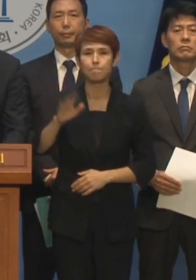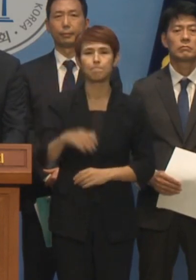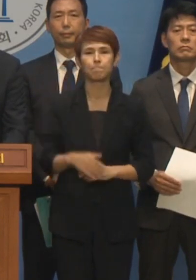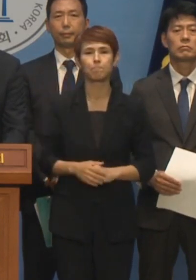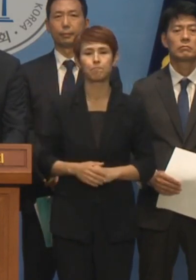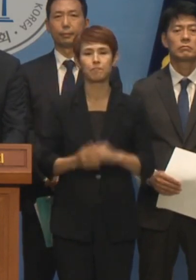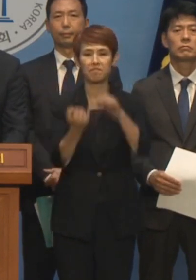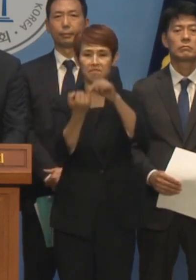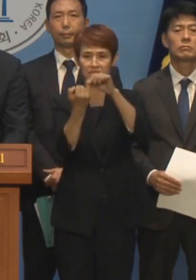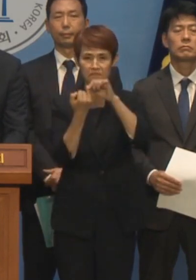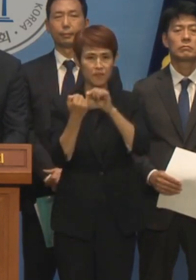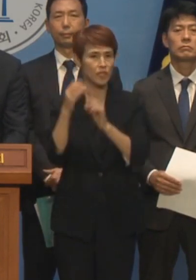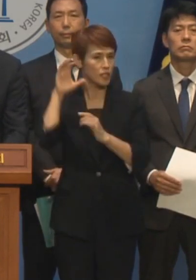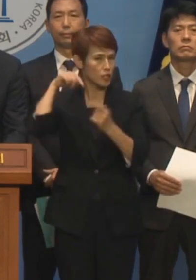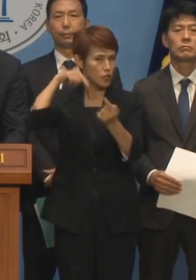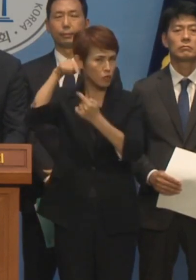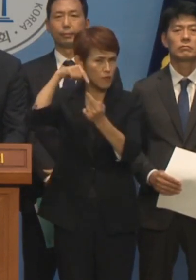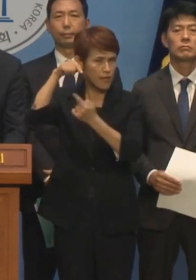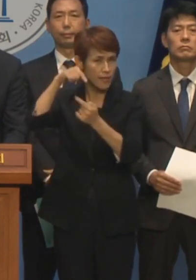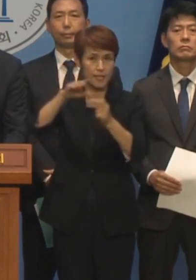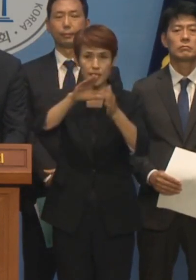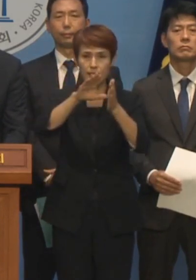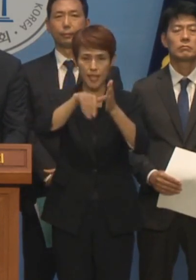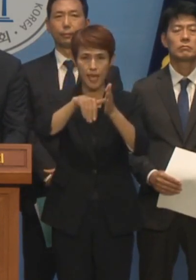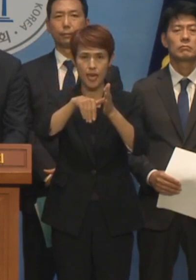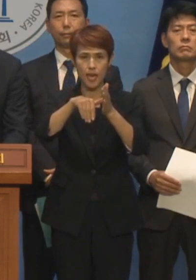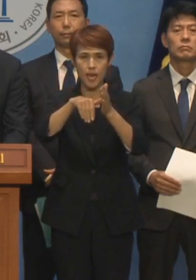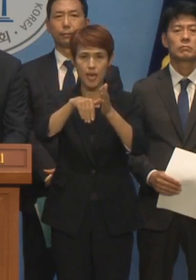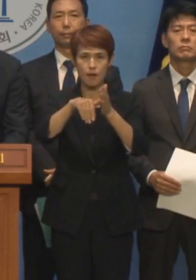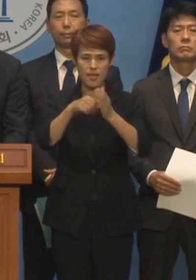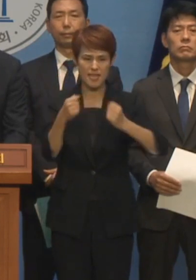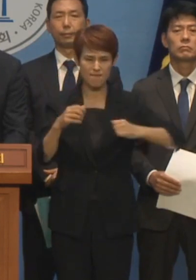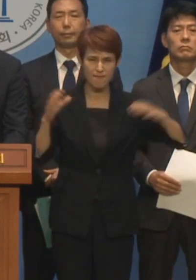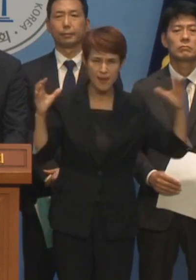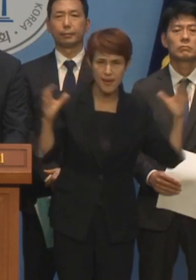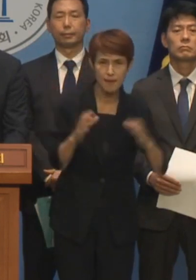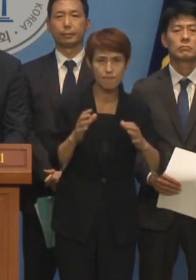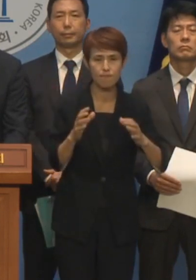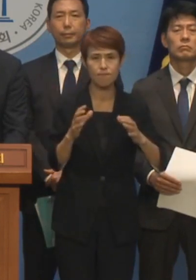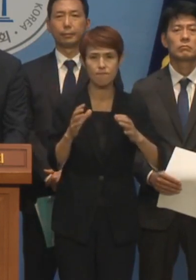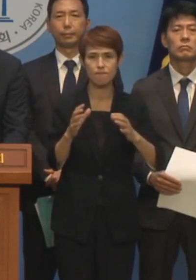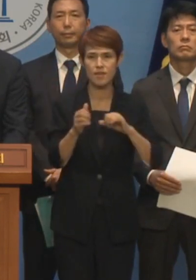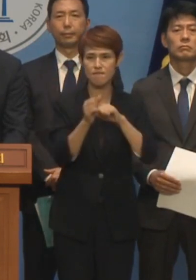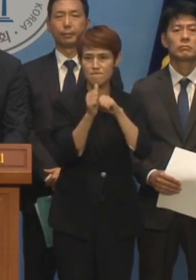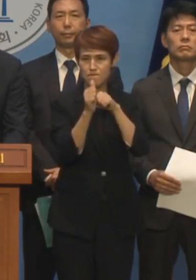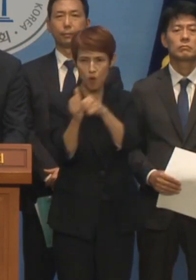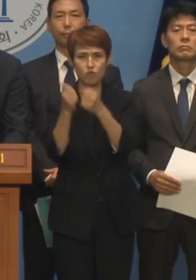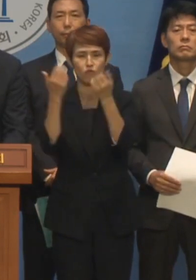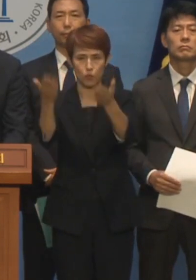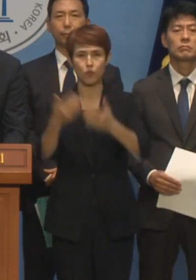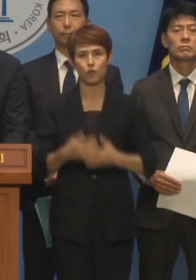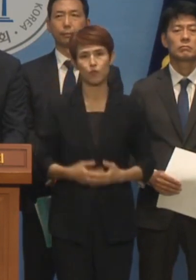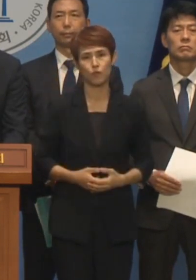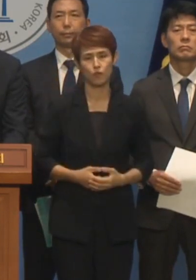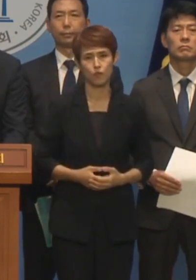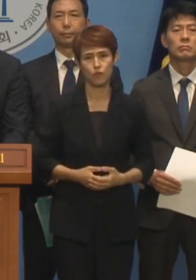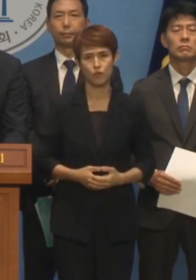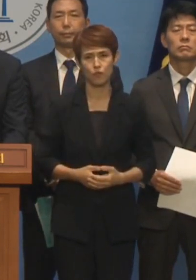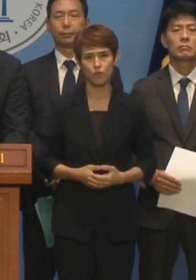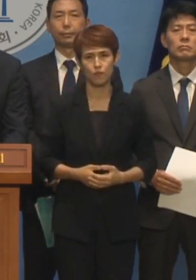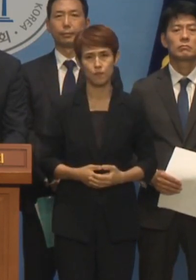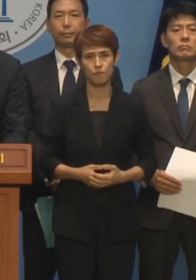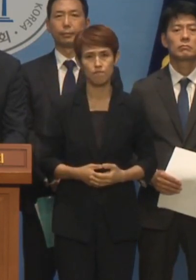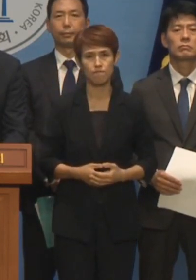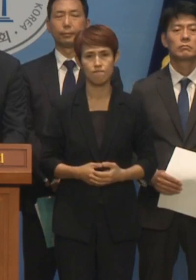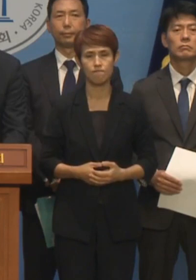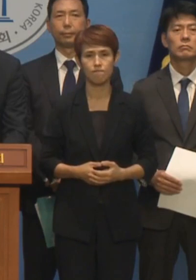인사청문회와 모든 과정에서 저희 역량을 모아서 반드시 응징할 것입니다. 그리고